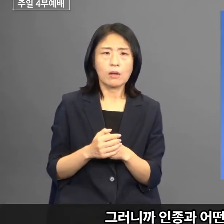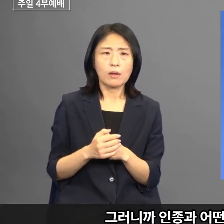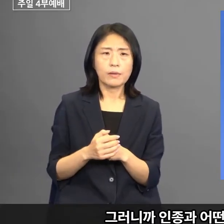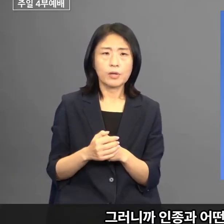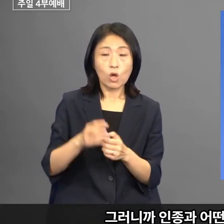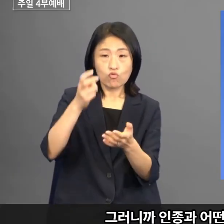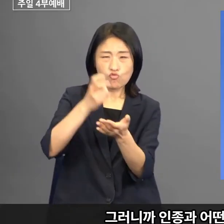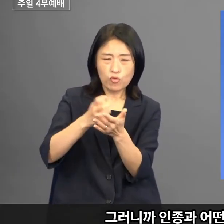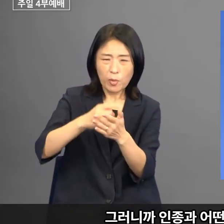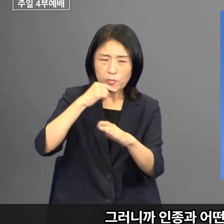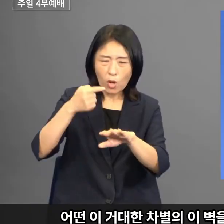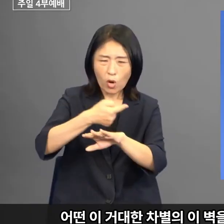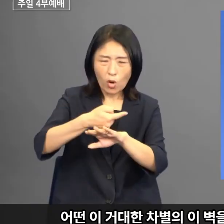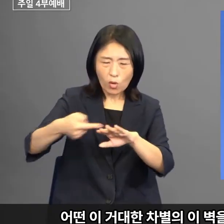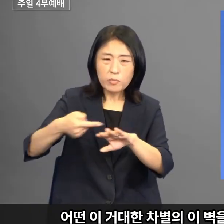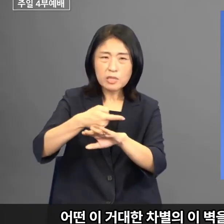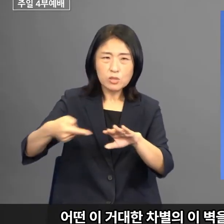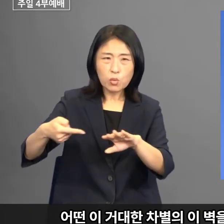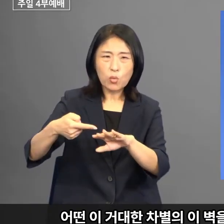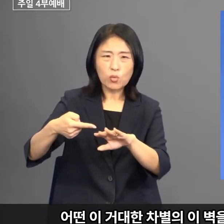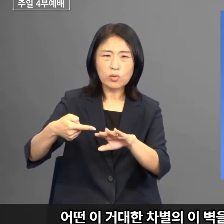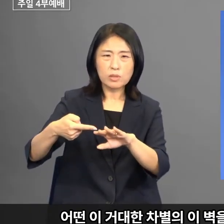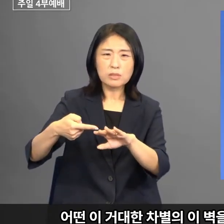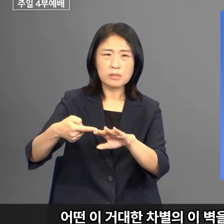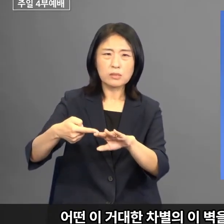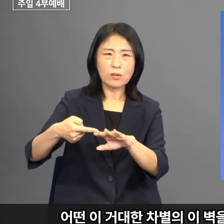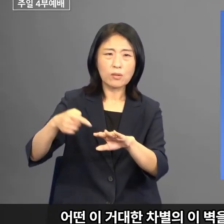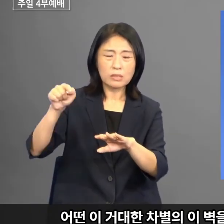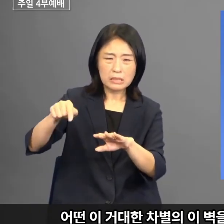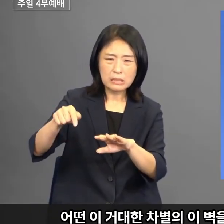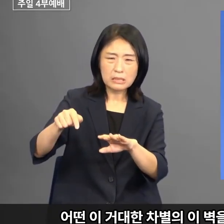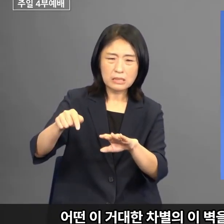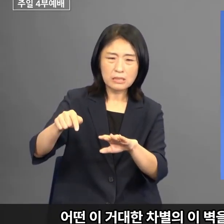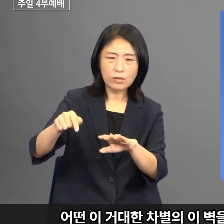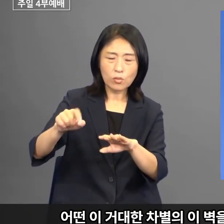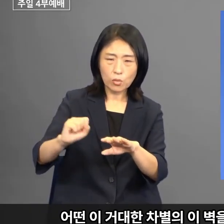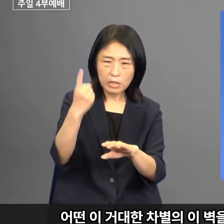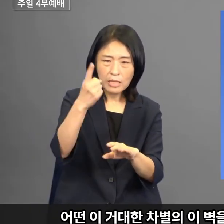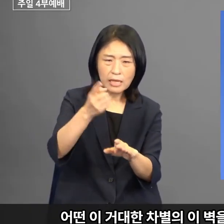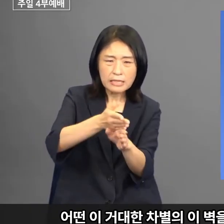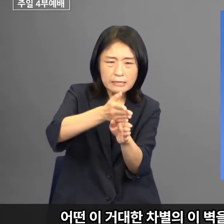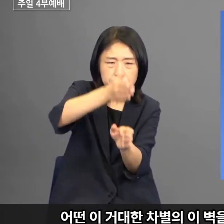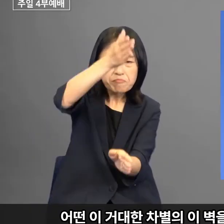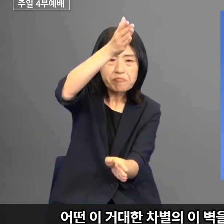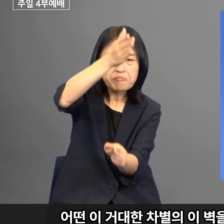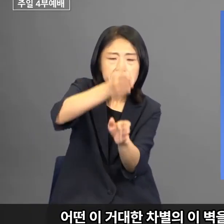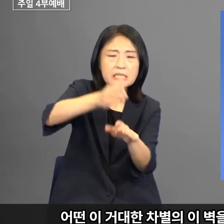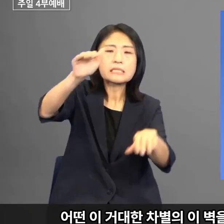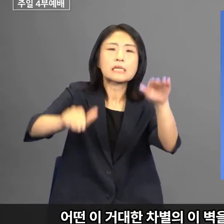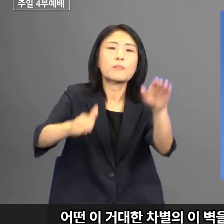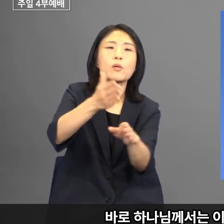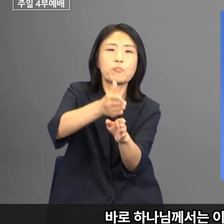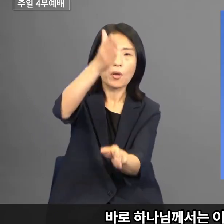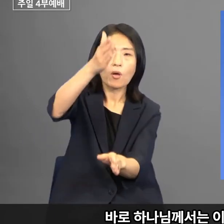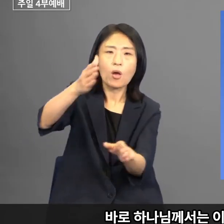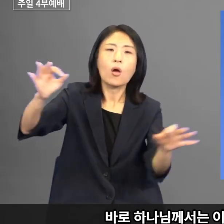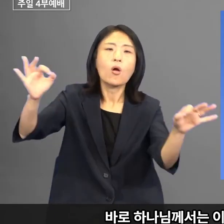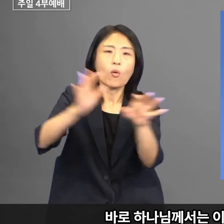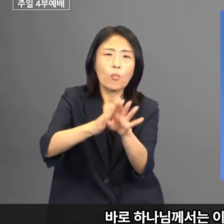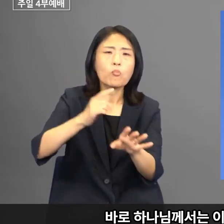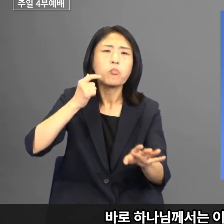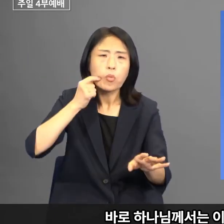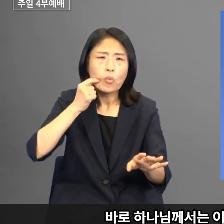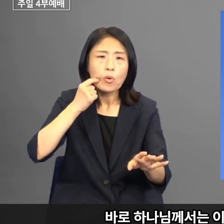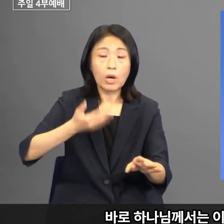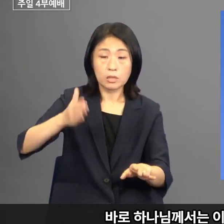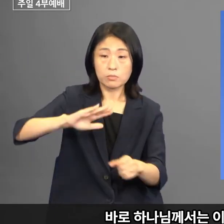율법과 혈통이 만들어낸 어떤 이 거대한 차별의 이 벽을 무엇으로도 없앨 수가 없었는데, 바로 하나님께서는